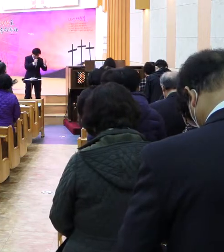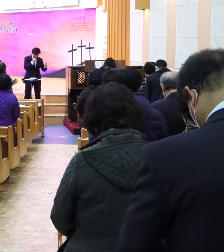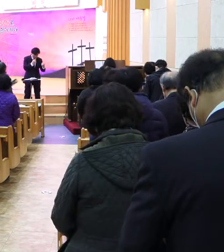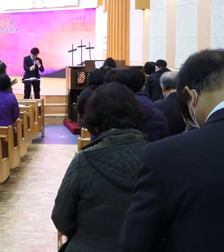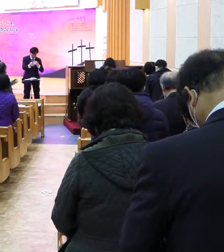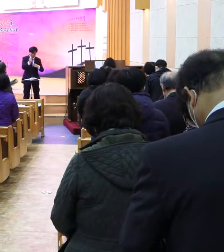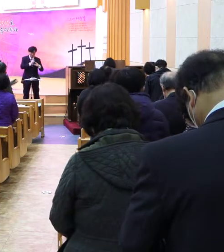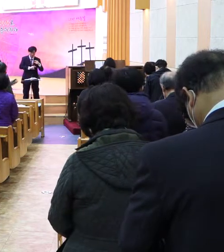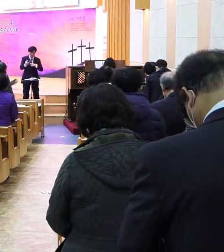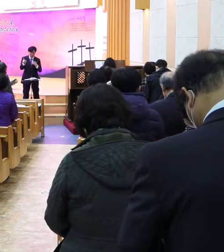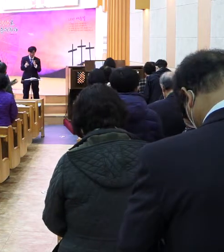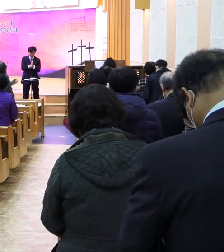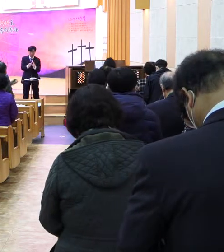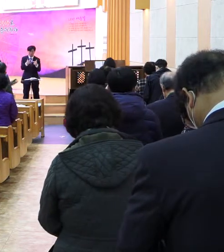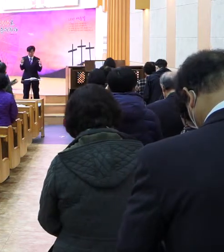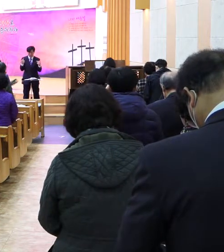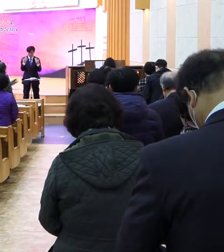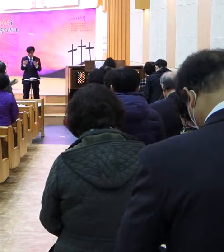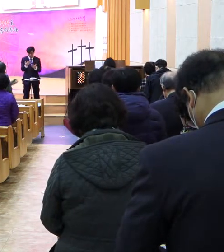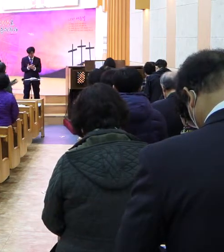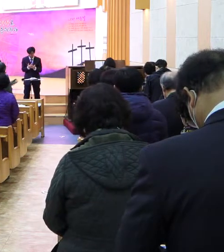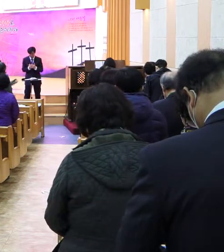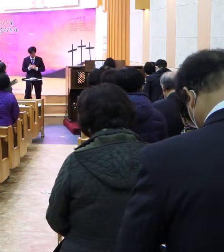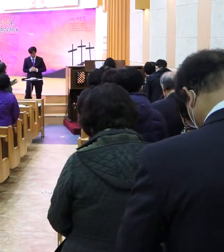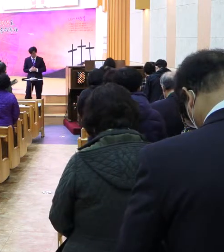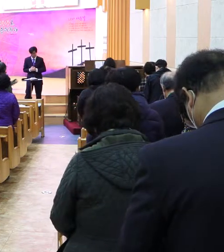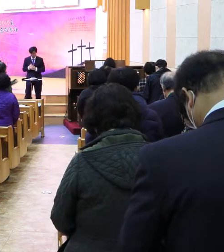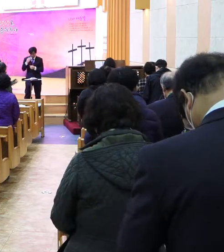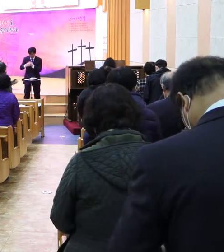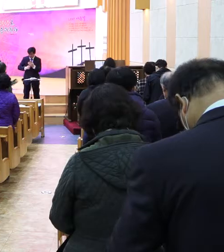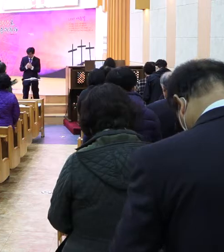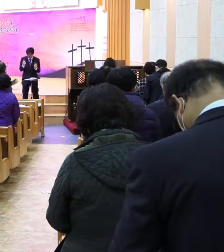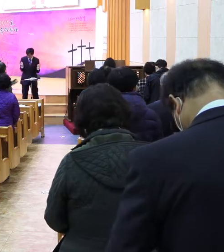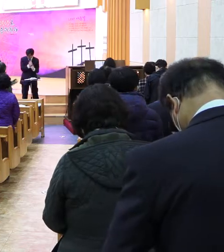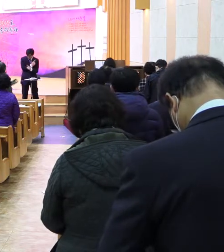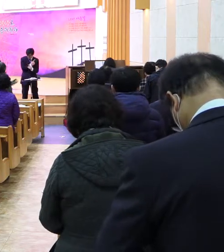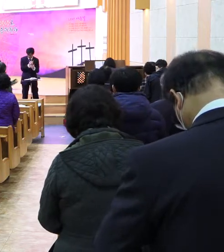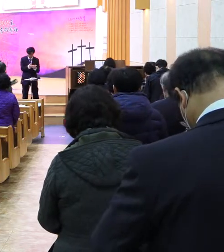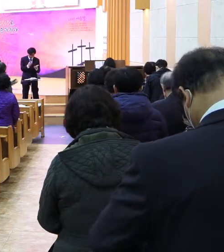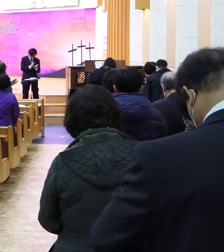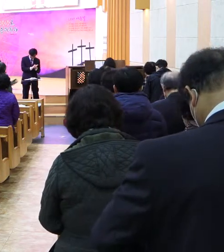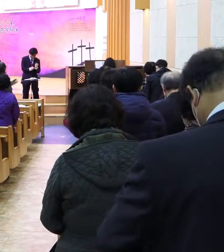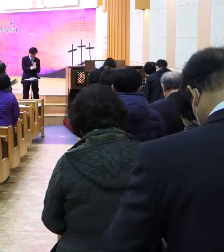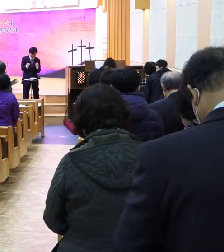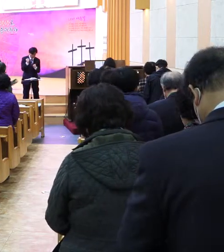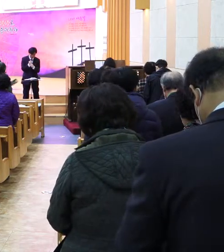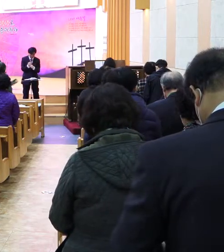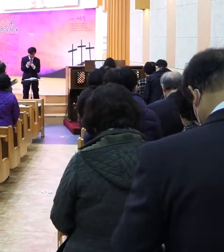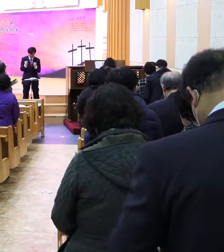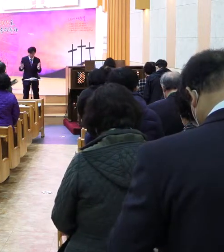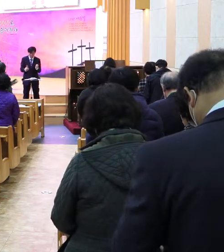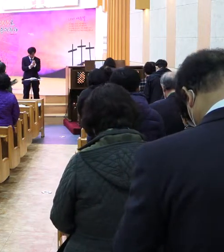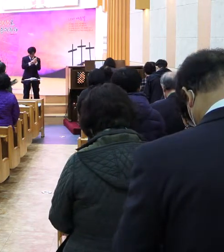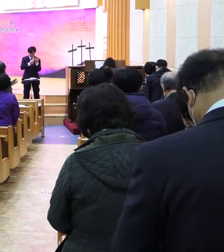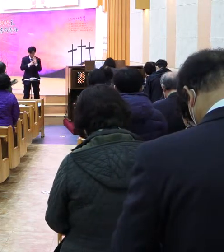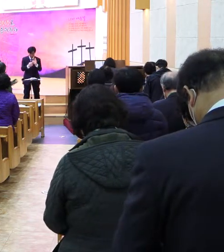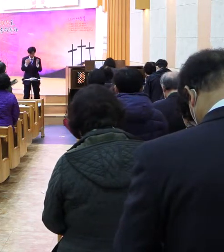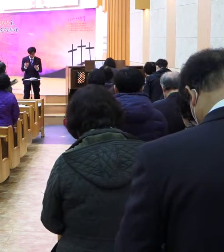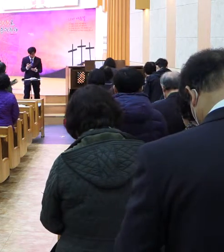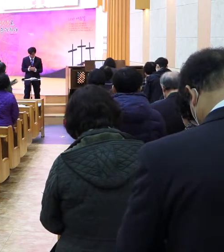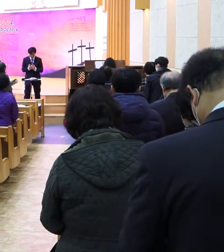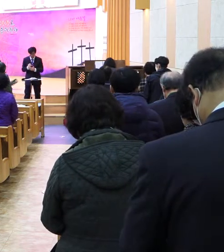주셔서 마침내 이루어 주시는 하나님의 고치시고 싸매시는 그 은혜를 경험하게 도와주시고 그 어려움